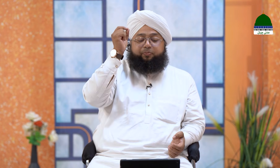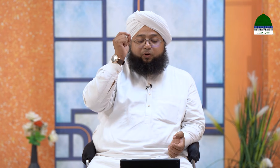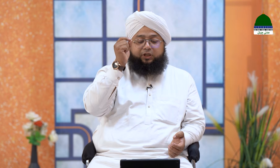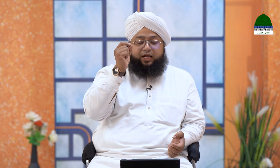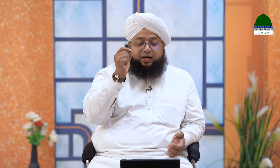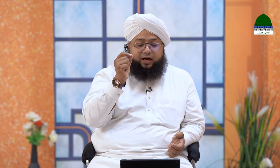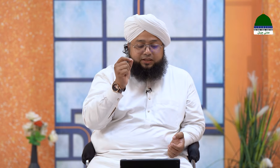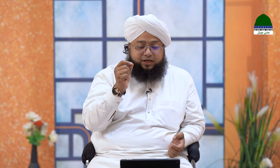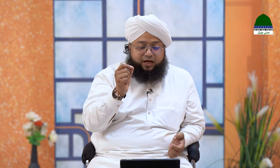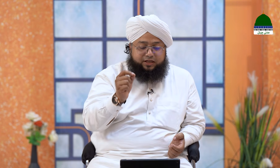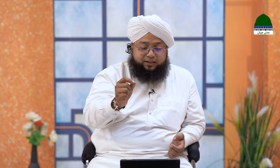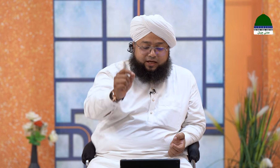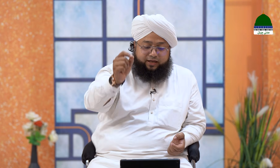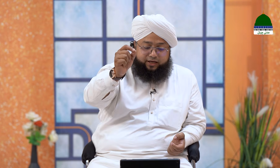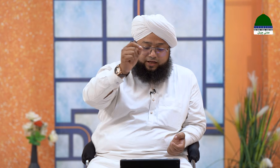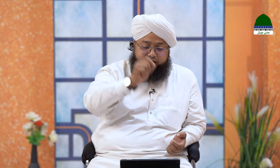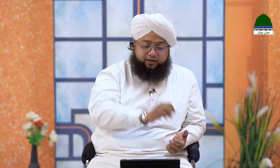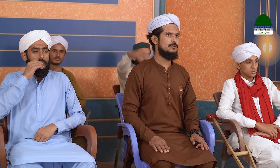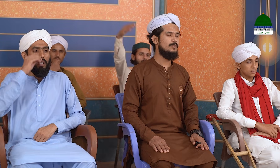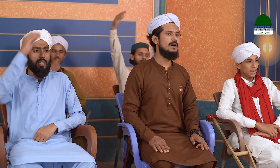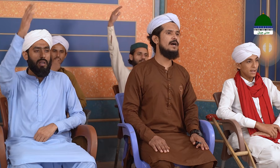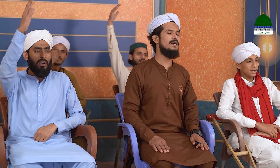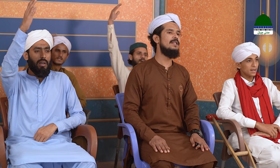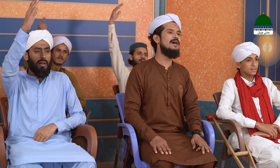میں ایک پودا لگا دیا جاتا ہے،